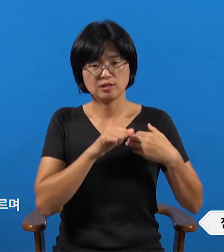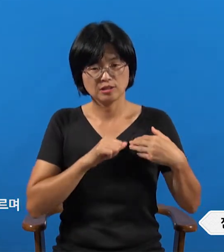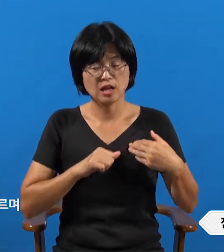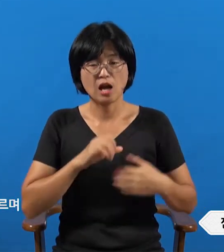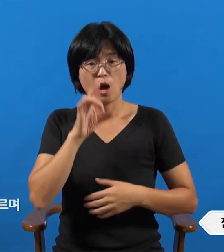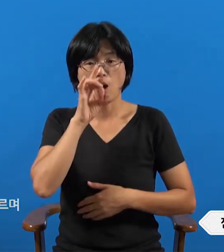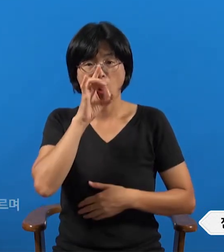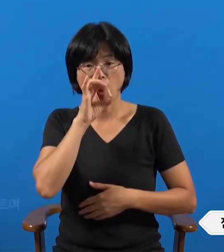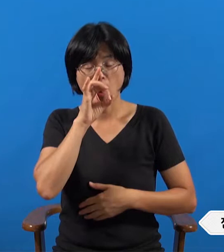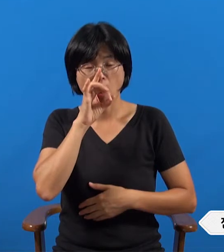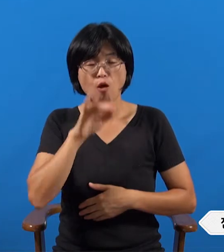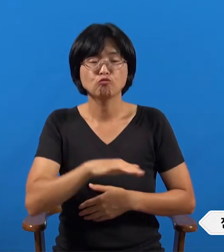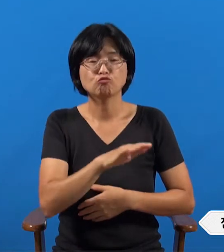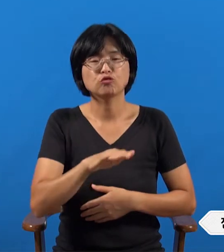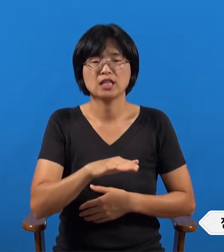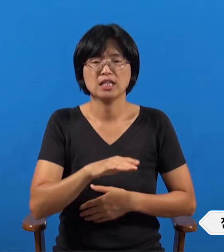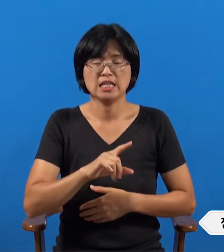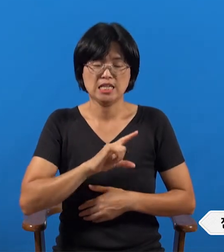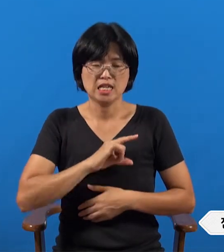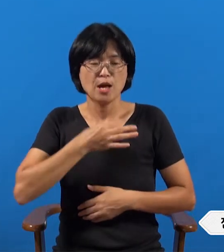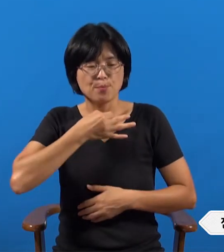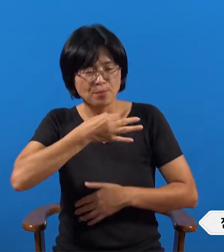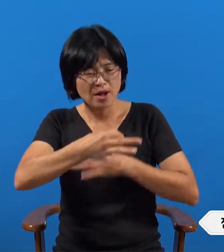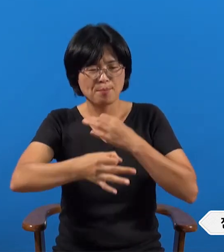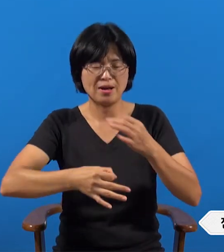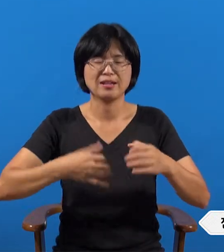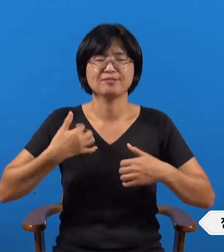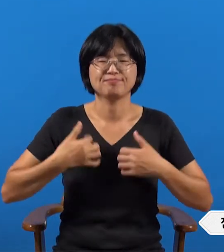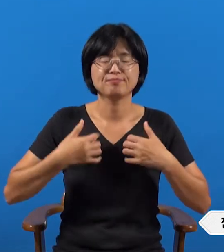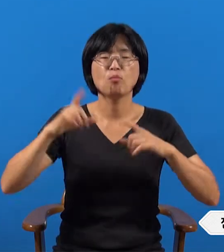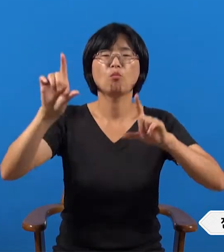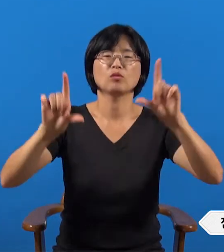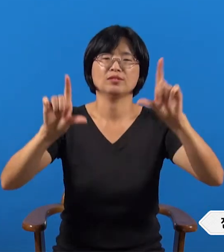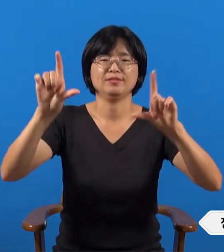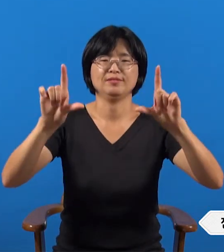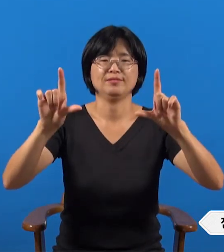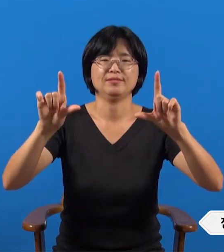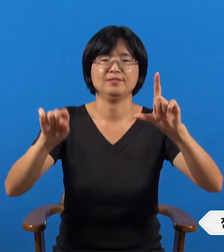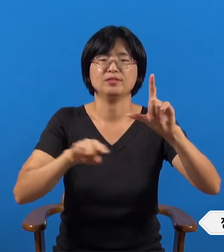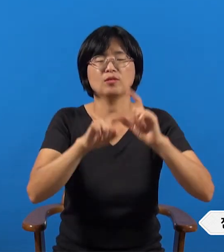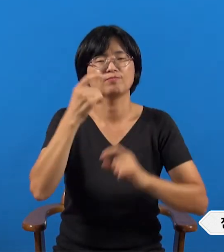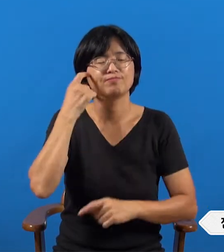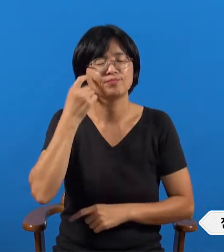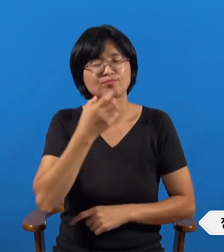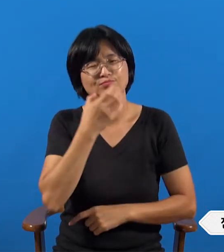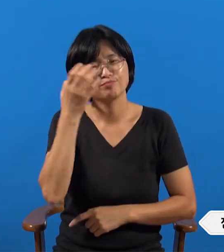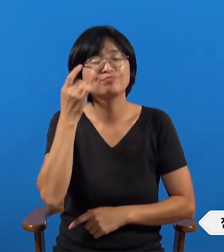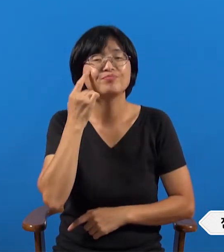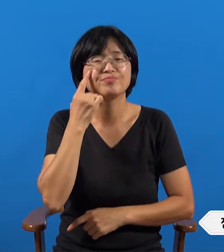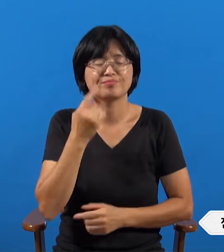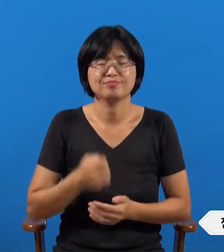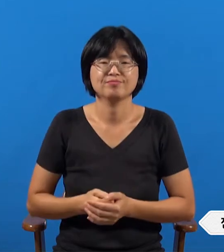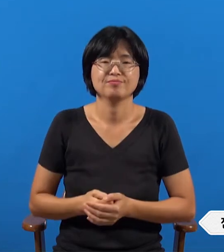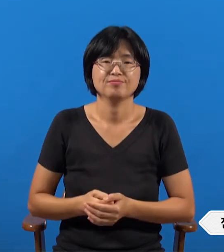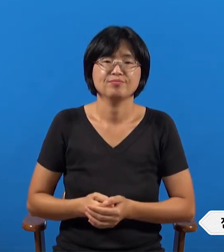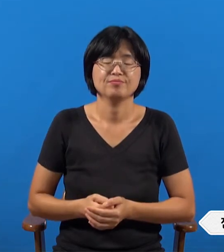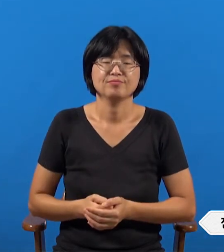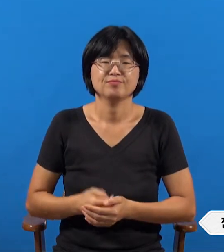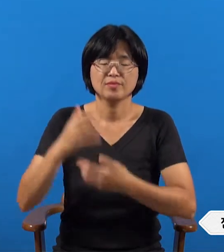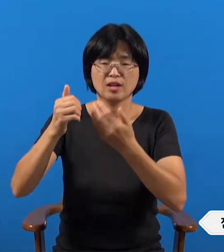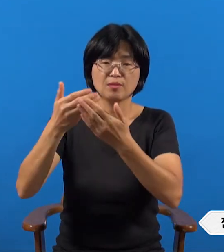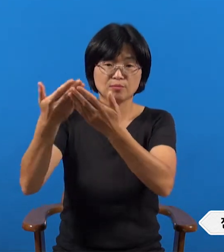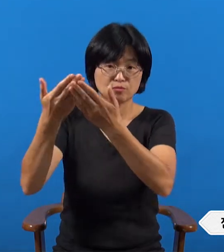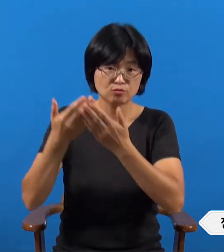하나님께서 기쁨을 주체하지 못하고 우리의 이름을 부르며 즐거워하시는 모습을 상상해 보십시오. 그런